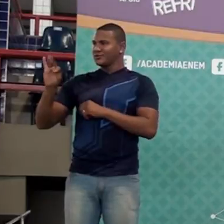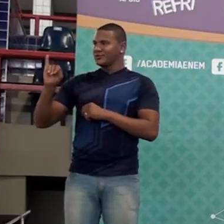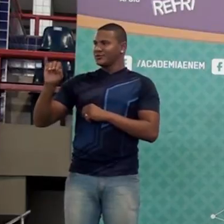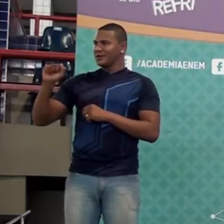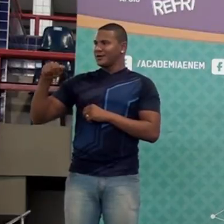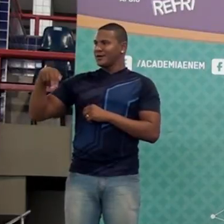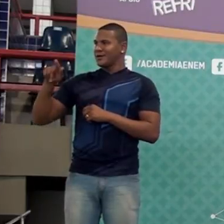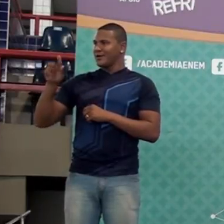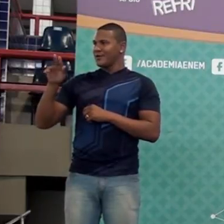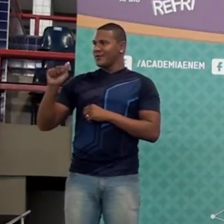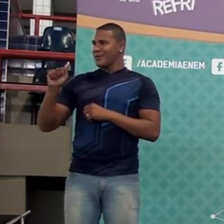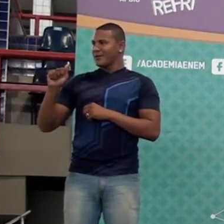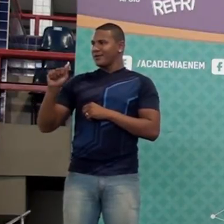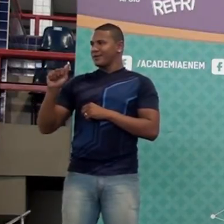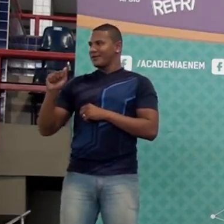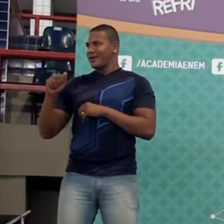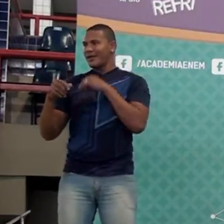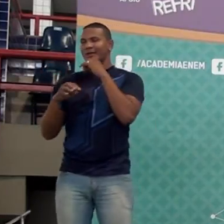usina. Então,